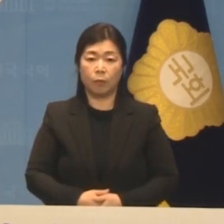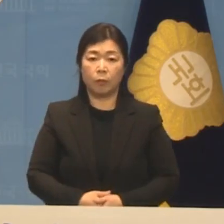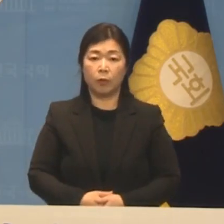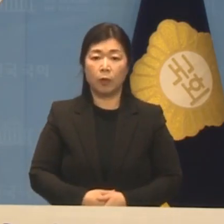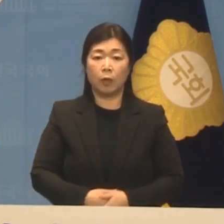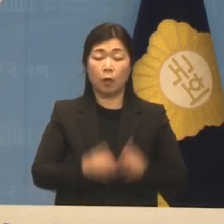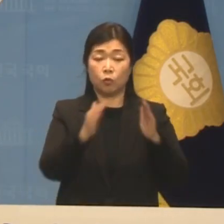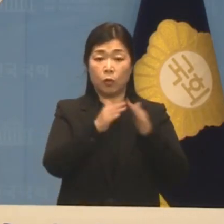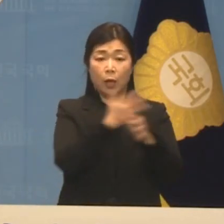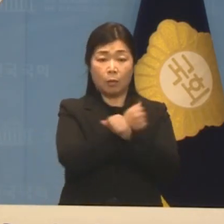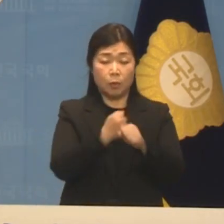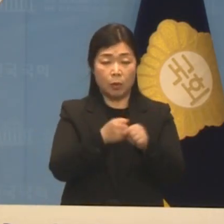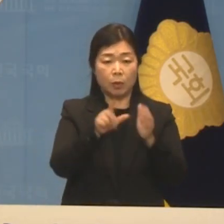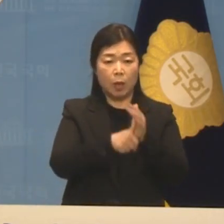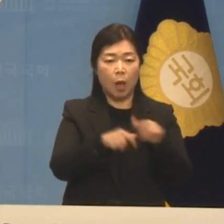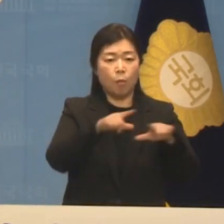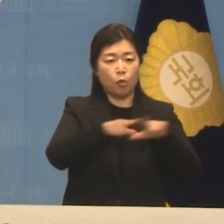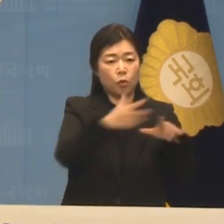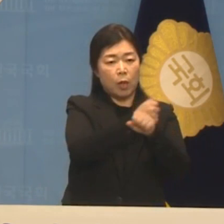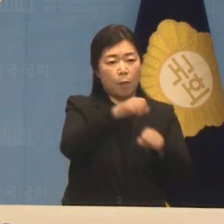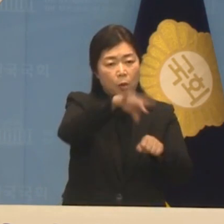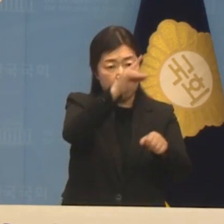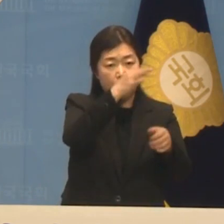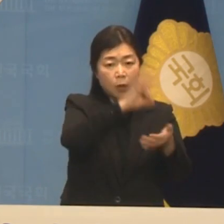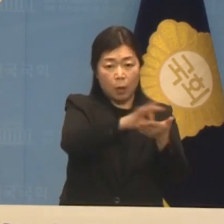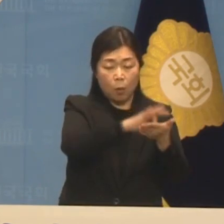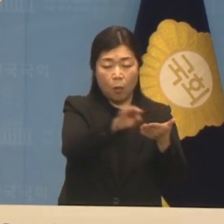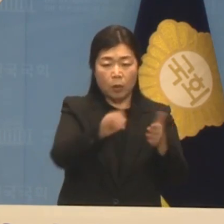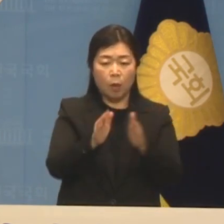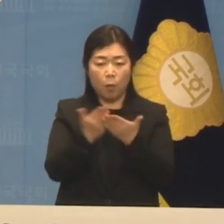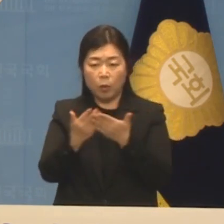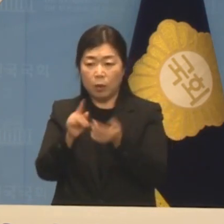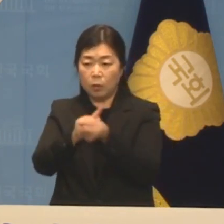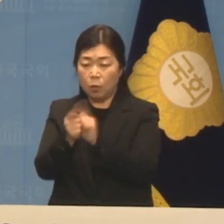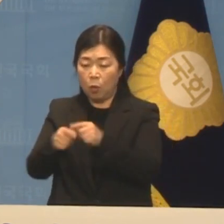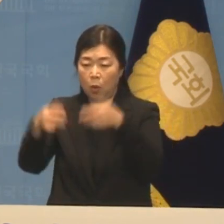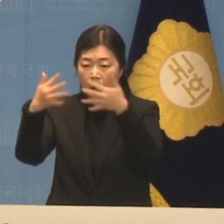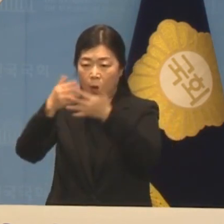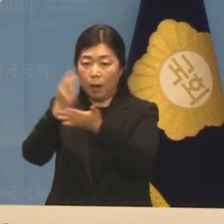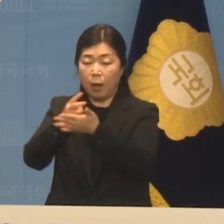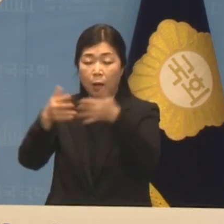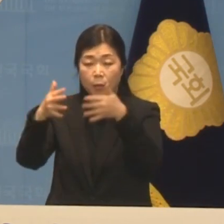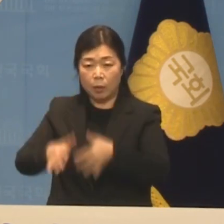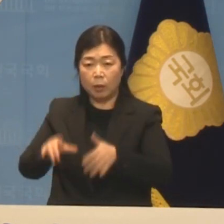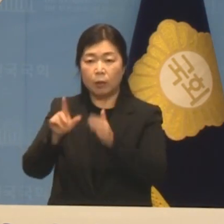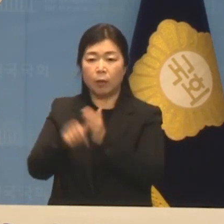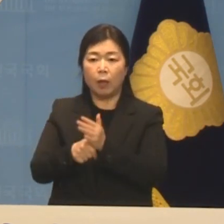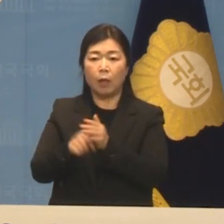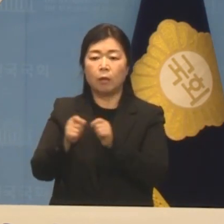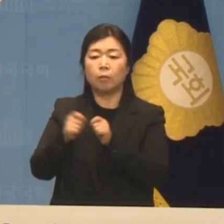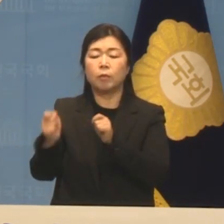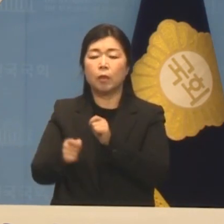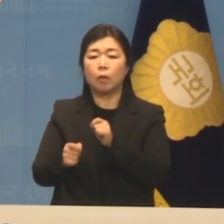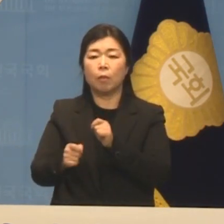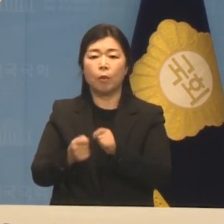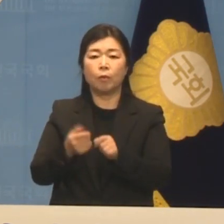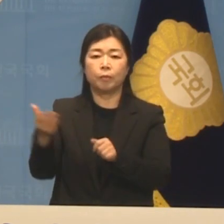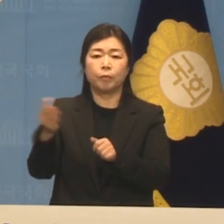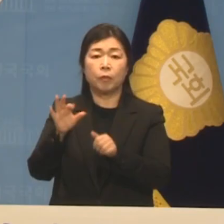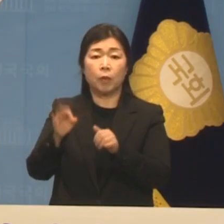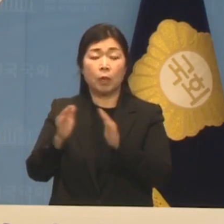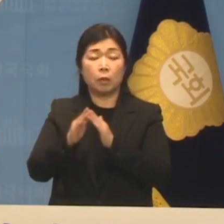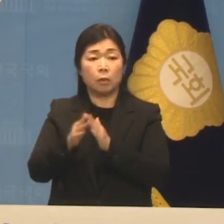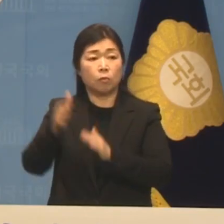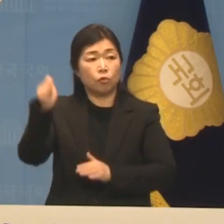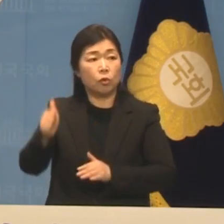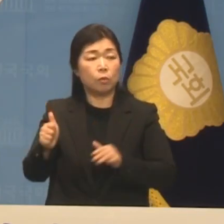30조는 표준계약서를 우선적으로 사용하되 당사자 합의의 경우 그렇지 않다고 규정하여 임차인이